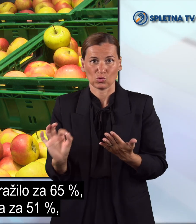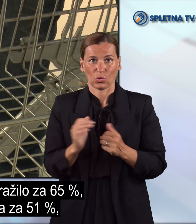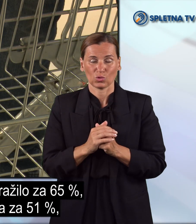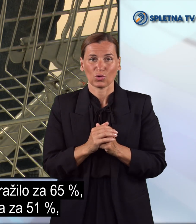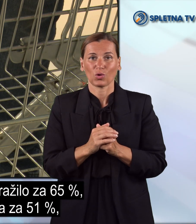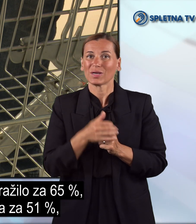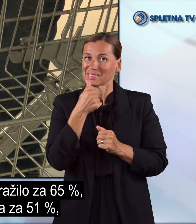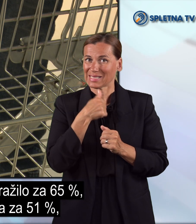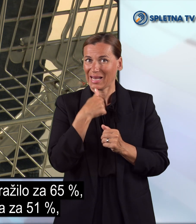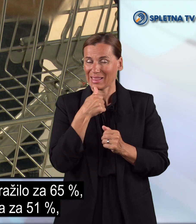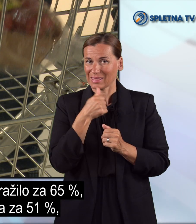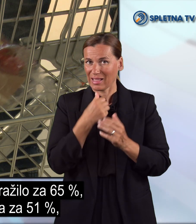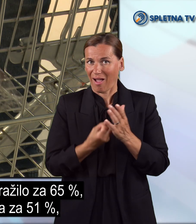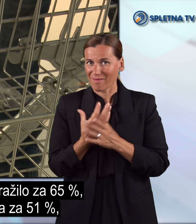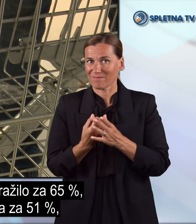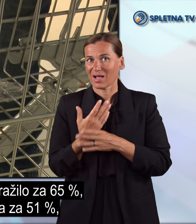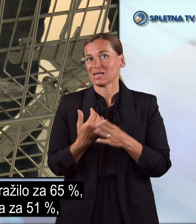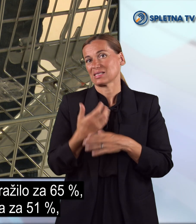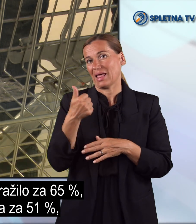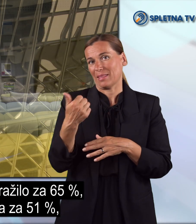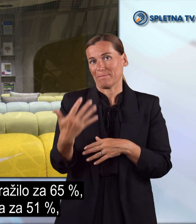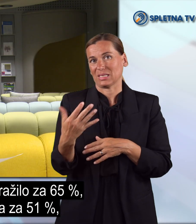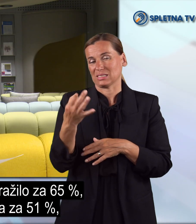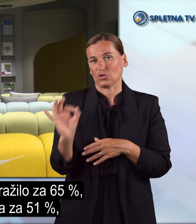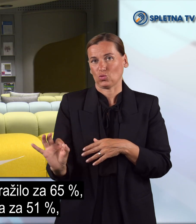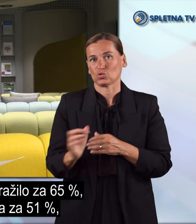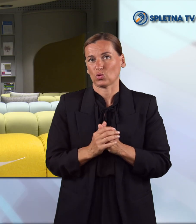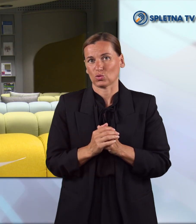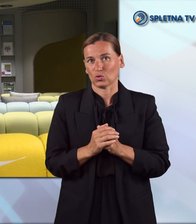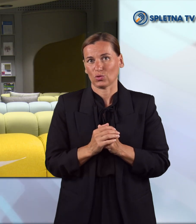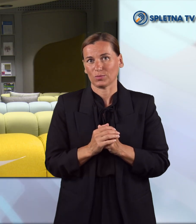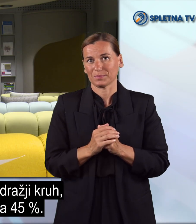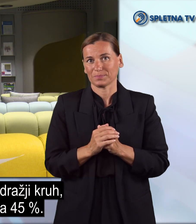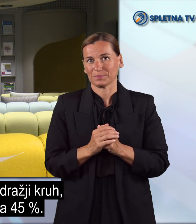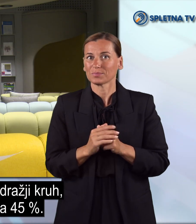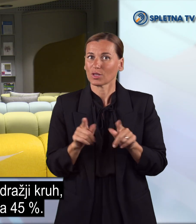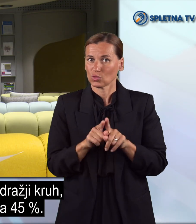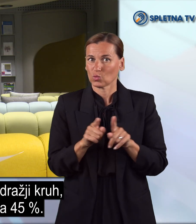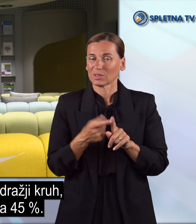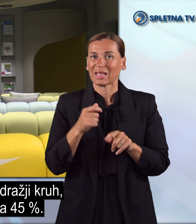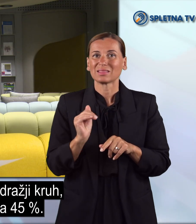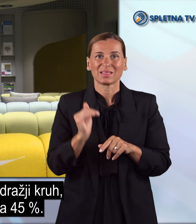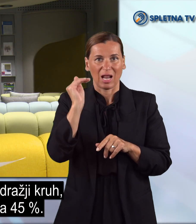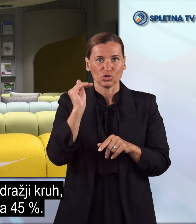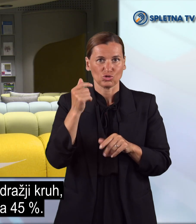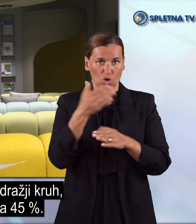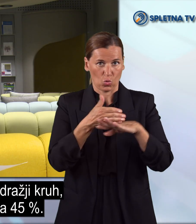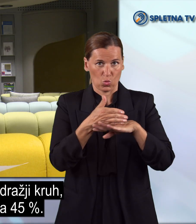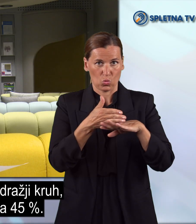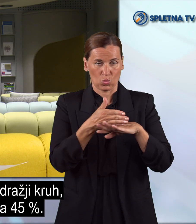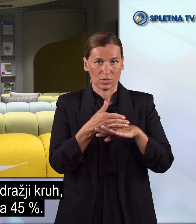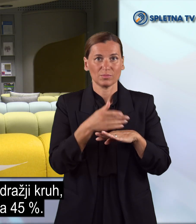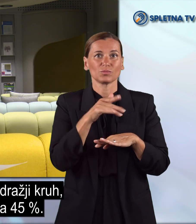65%, zelenjava pa za 51%. Prav tako je dražji kruh, in sicer